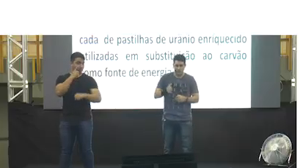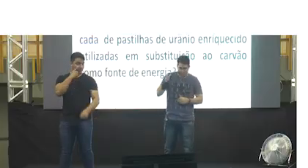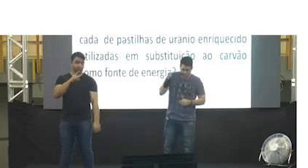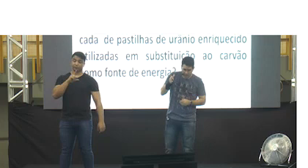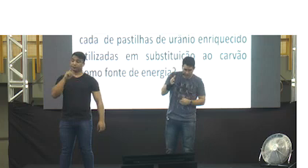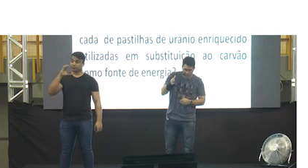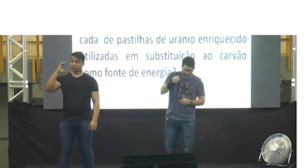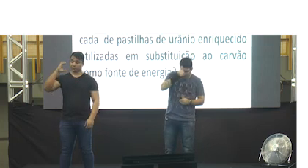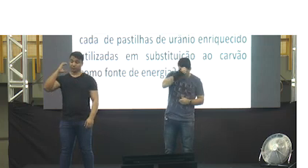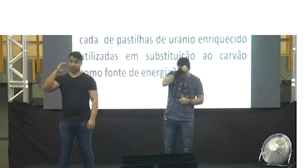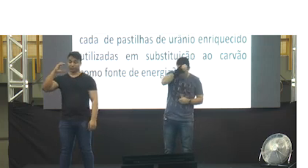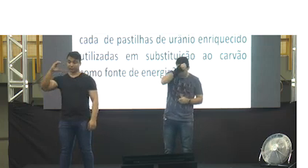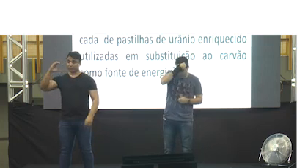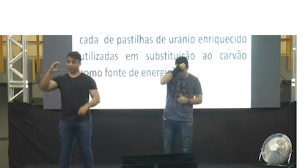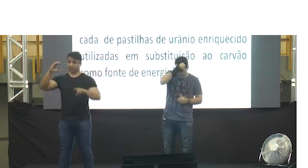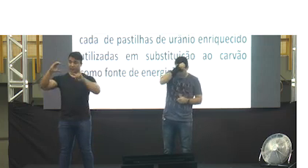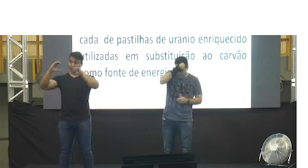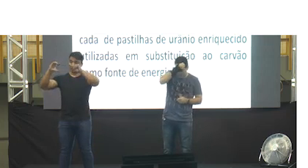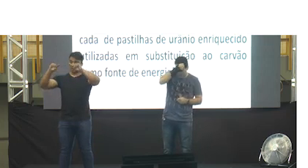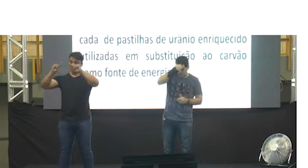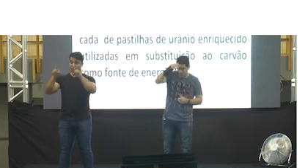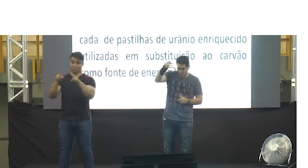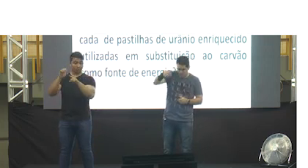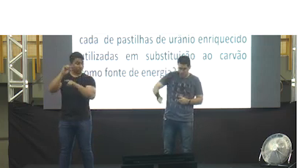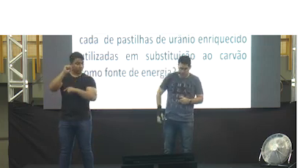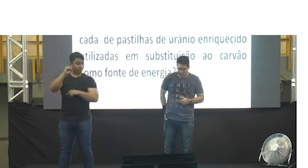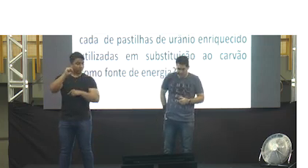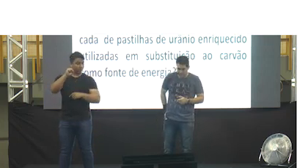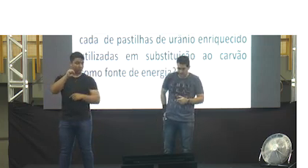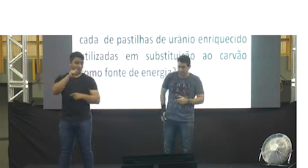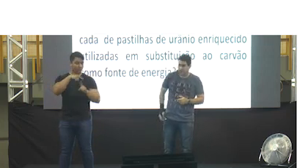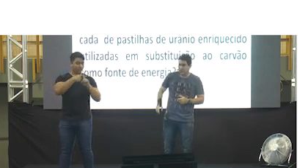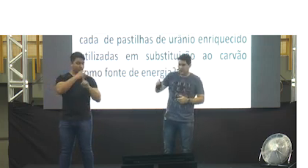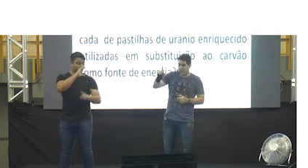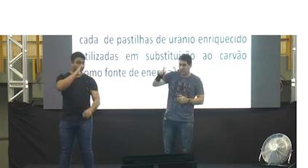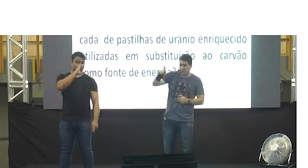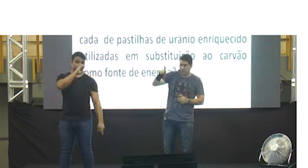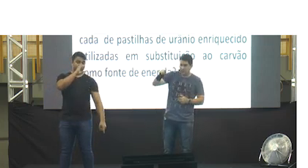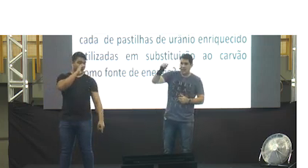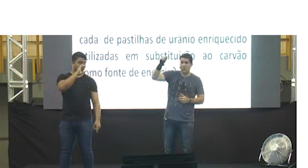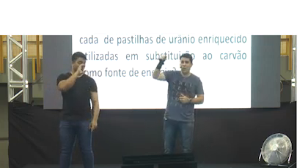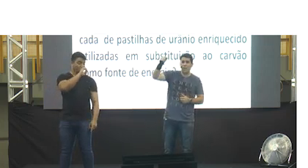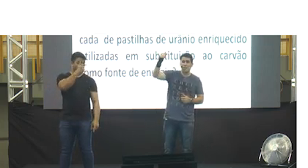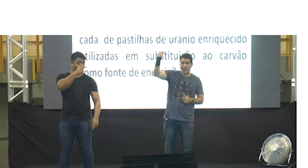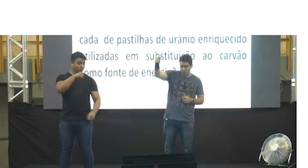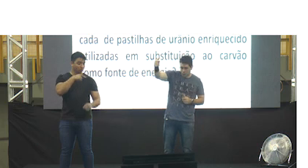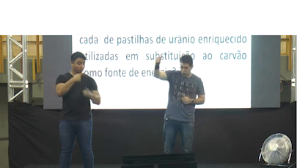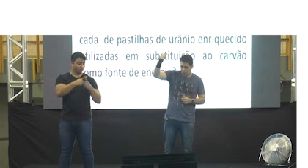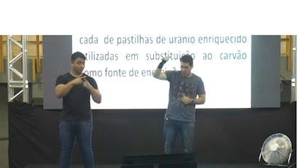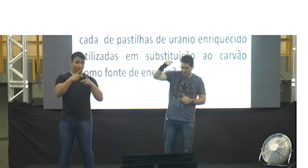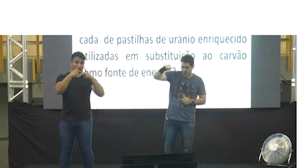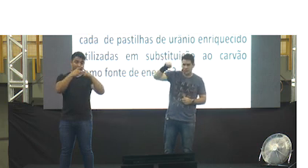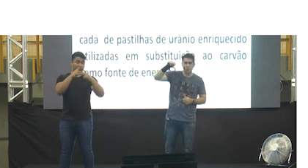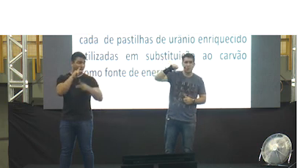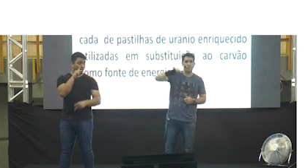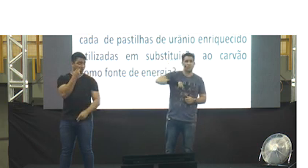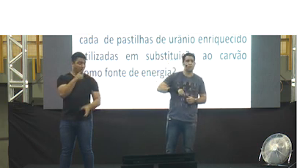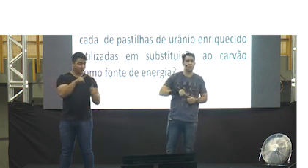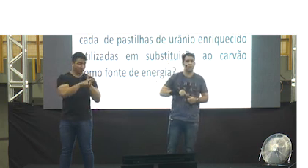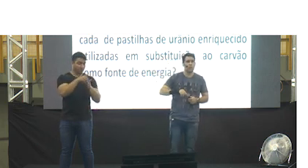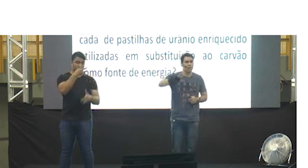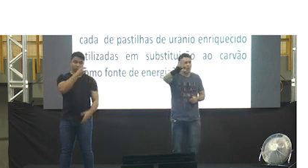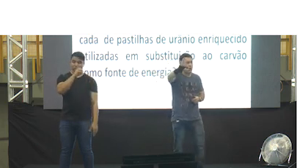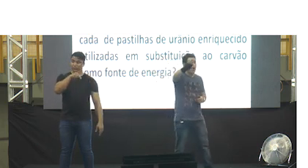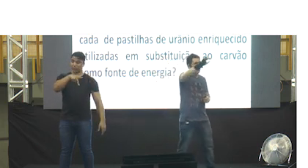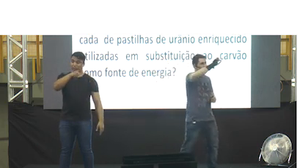química, ó. Carbono mais oxigênio produzindo CO2, ΔH igual a menos 400 kJ